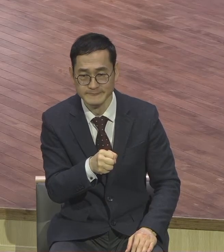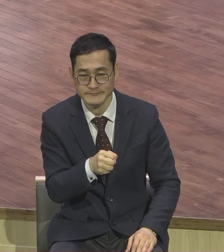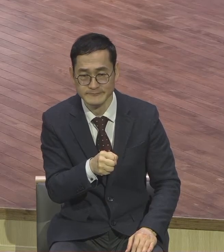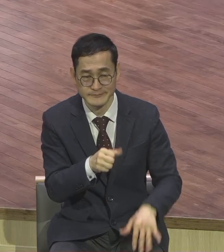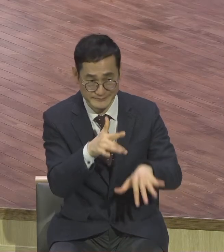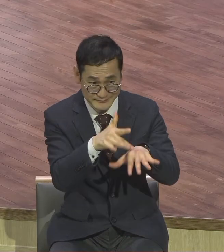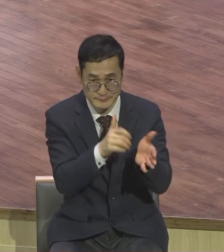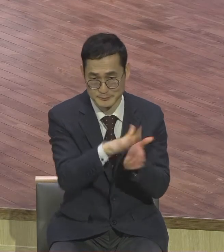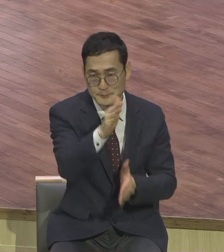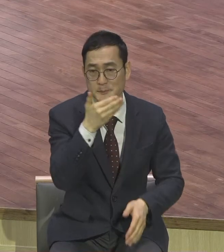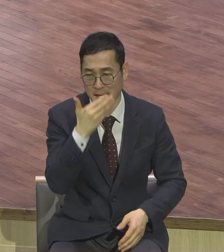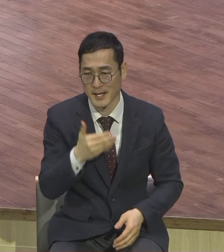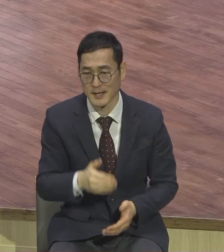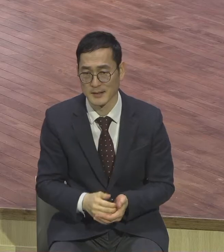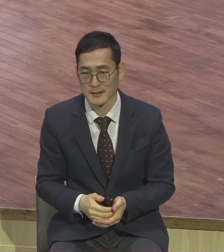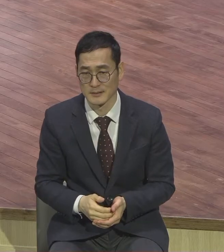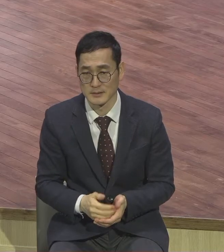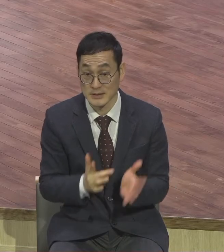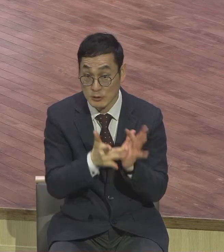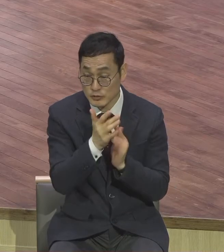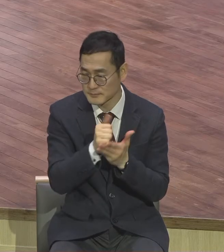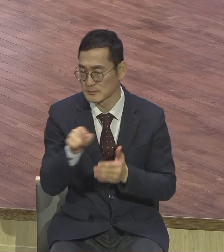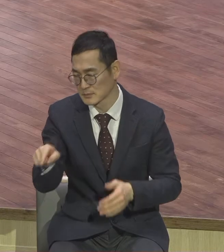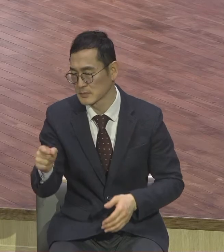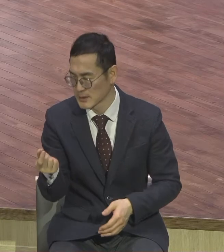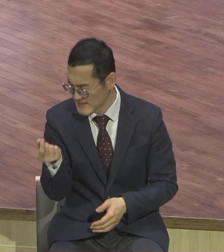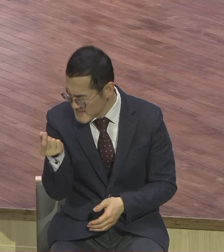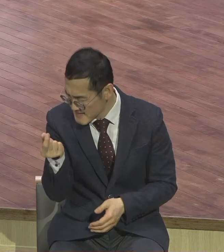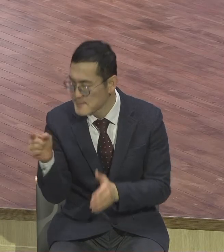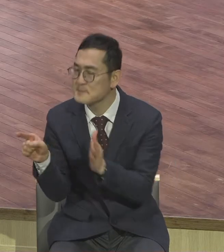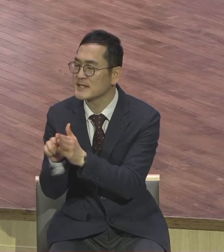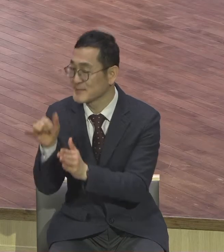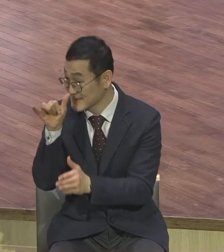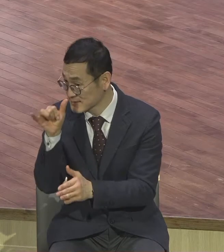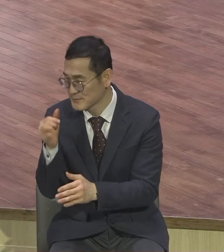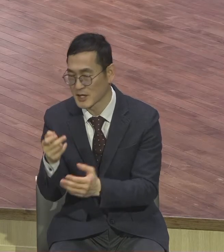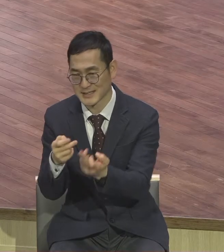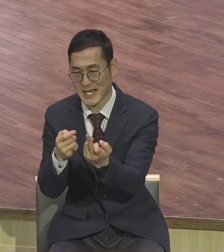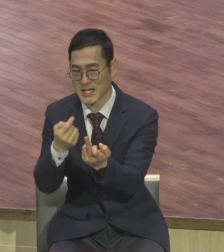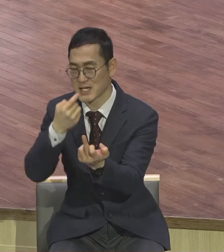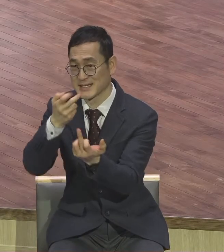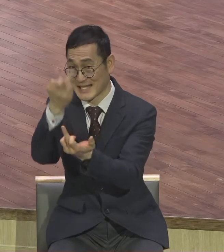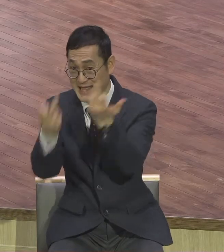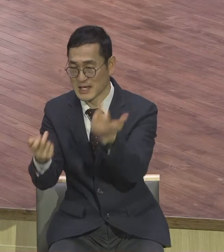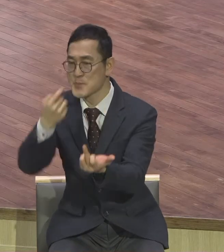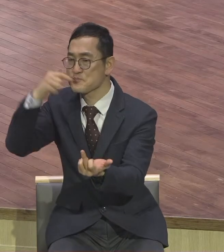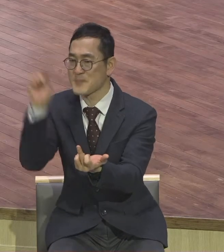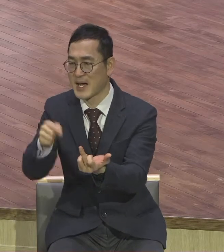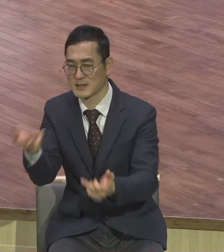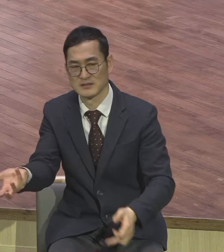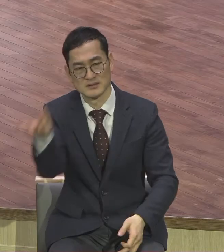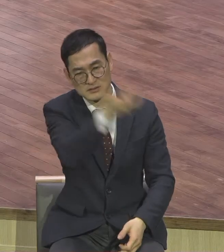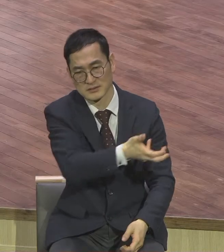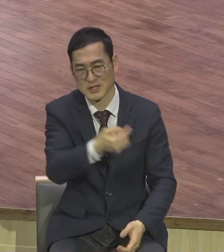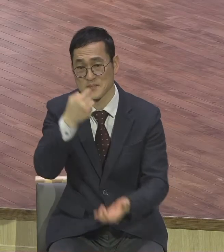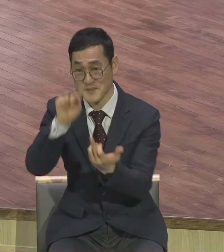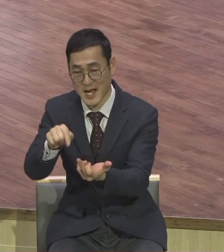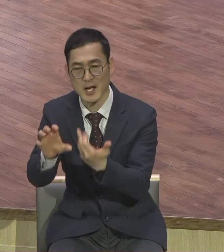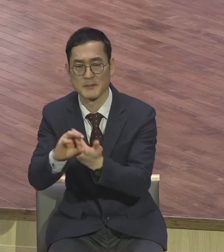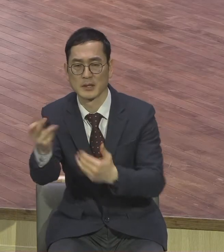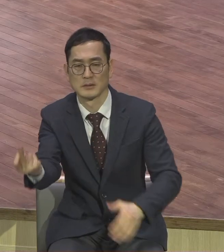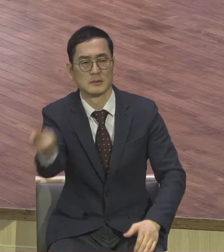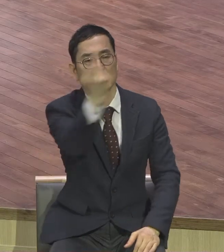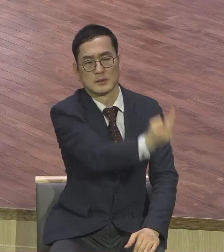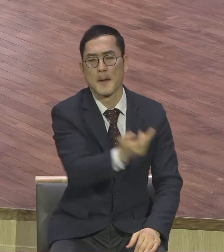게다시 하늘만 있어도 이 산을 명하여 여기서 저기로 옮길 것이요. 또 너희가 못할 것이